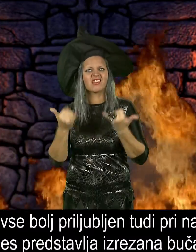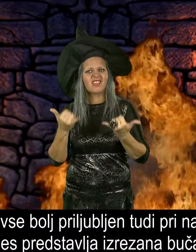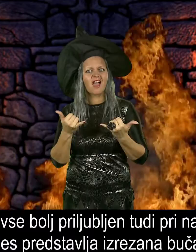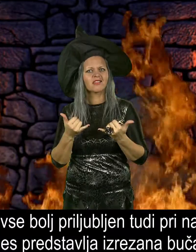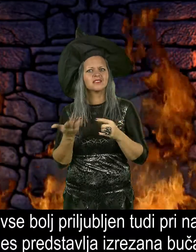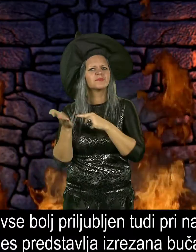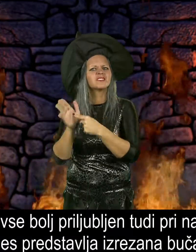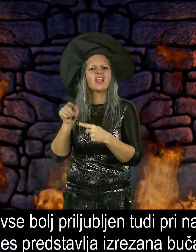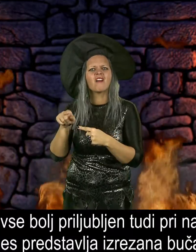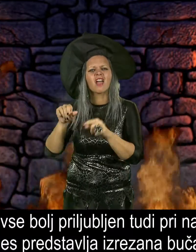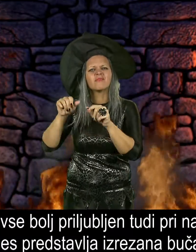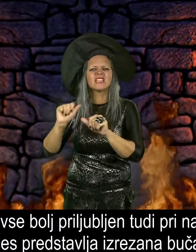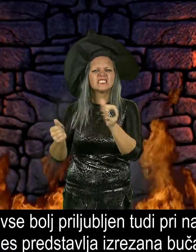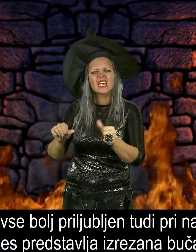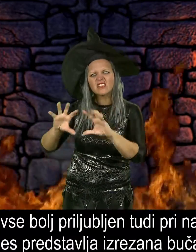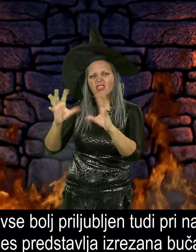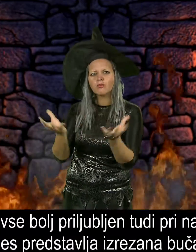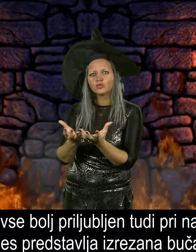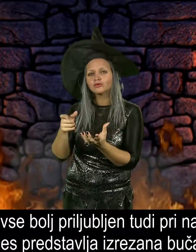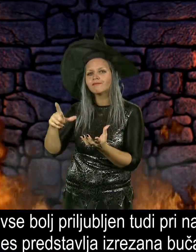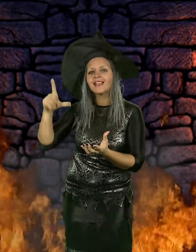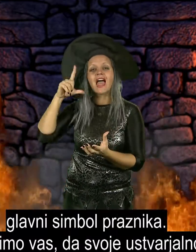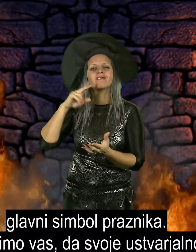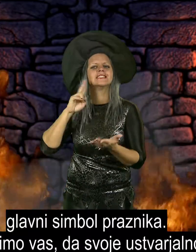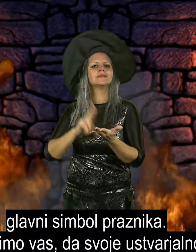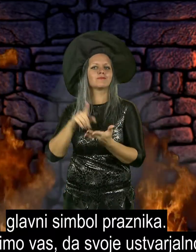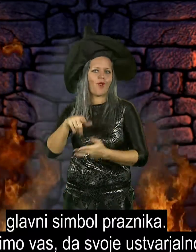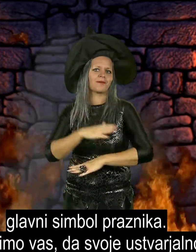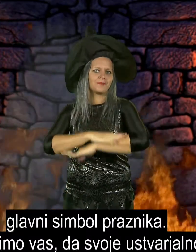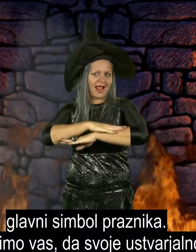Danes predstavlja izrezana buča glavni simbol praznika.